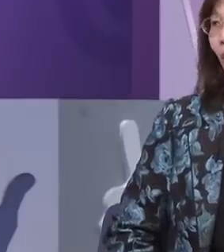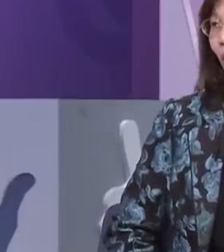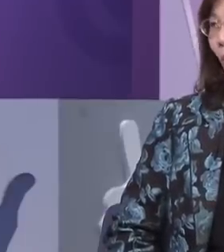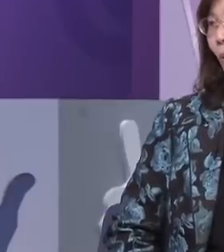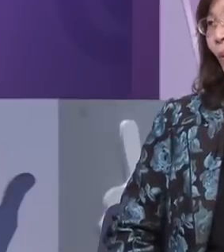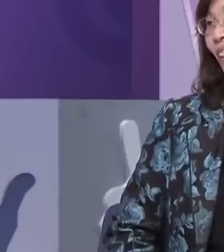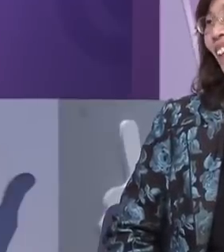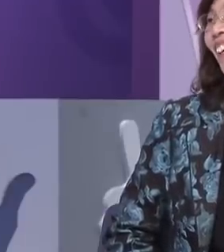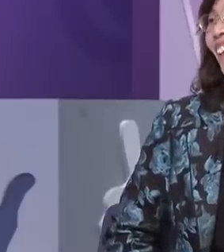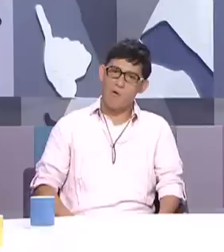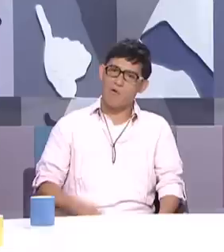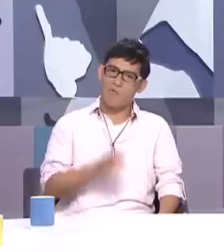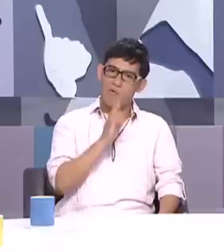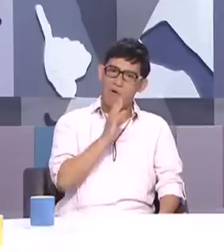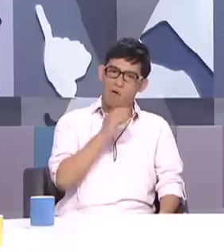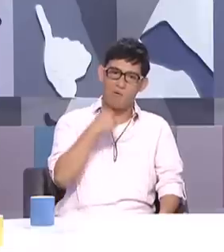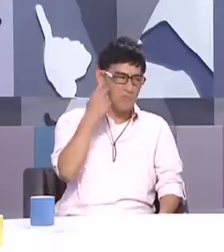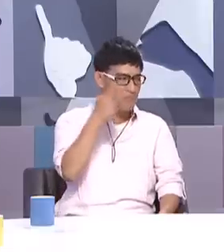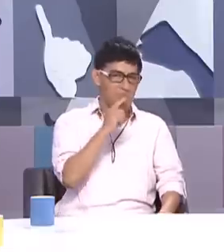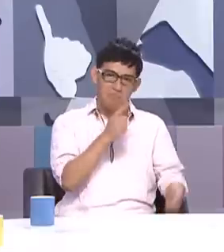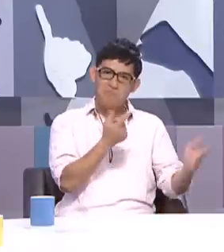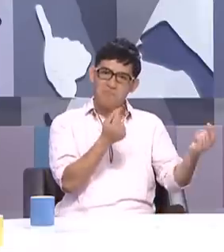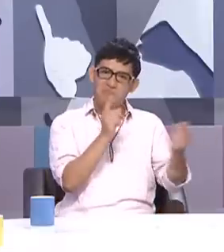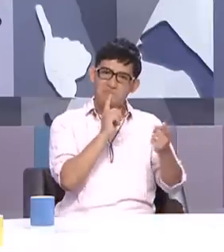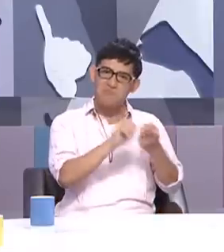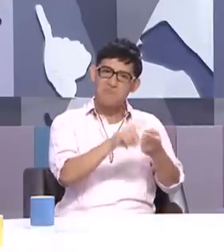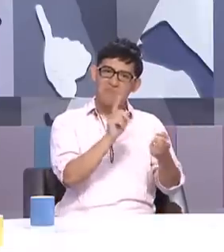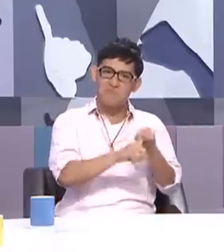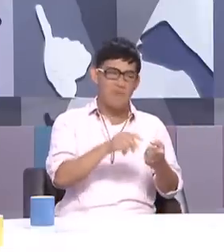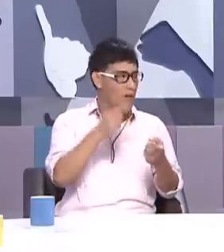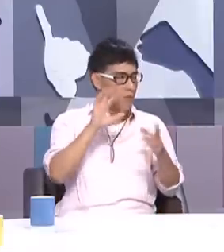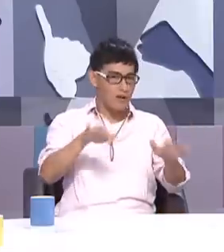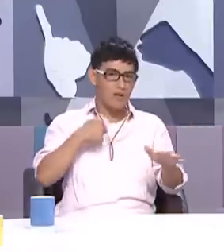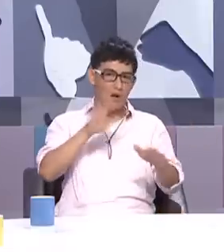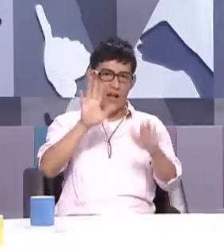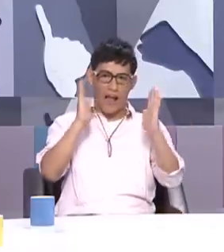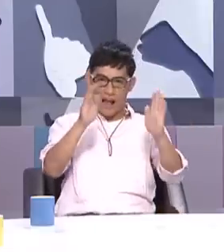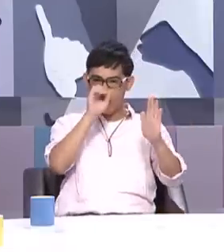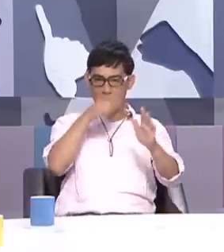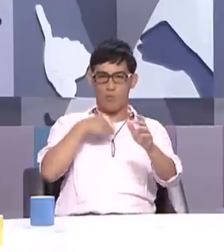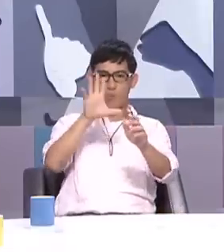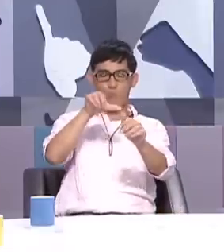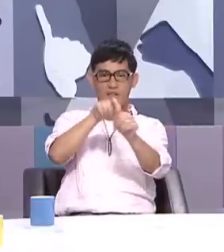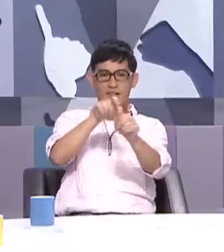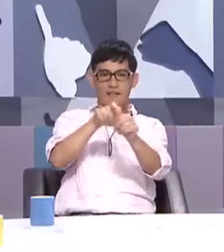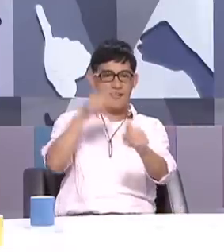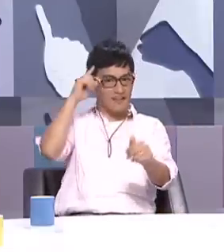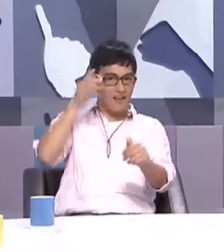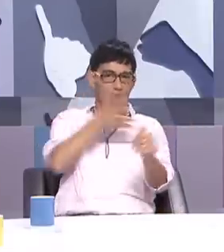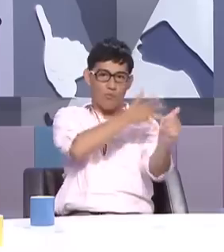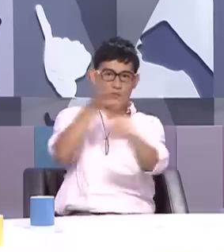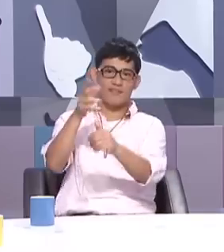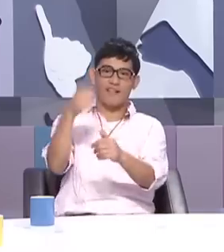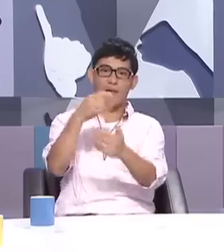起冲突了。 的确，林老师这么一说啊，我也觉得现在呢有一个题目要请问四位来宾